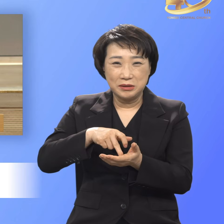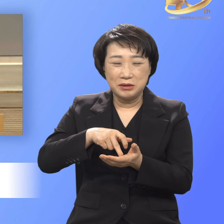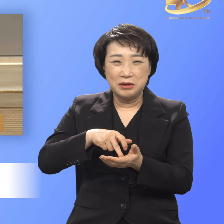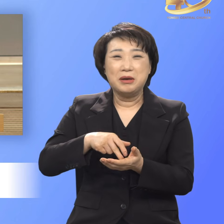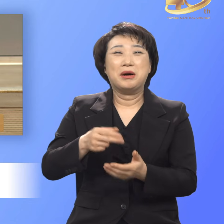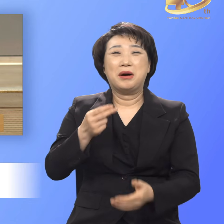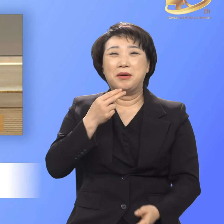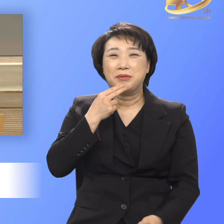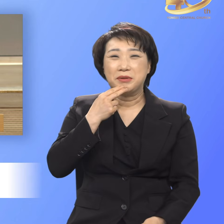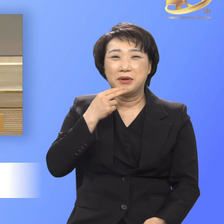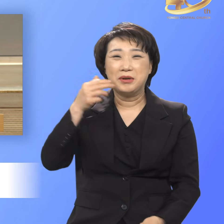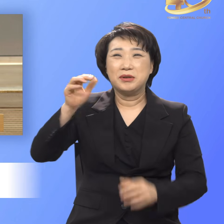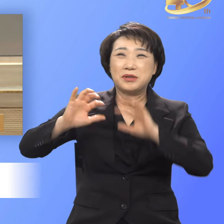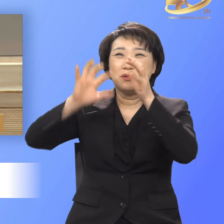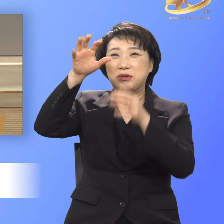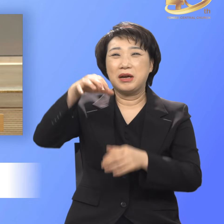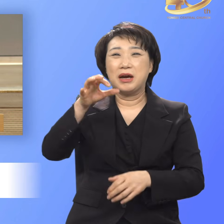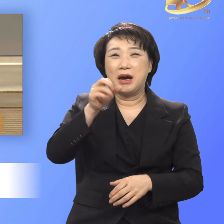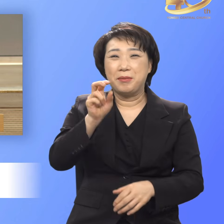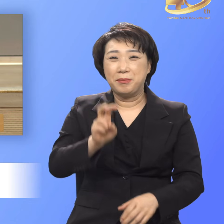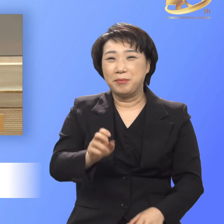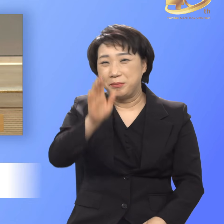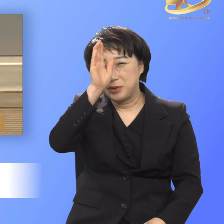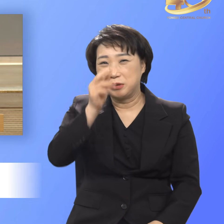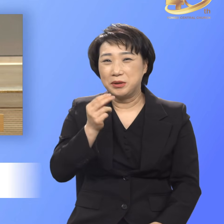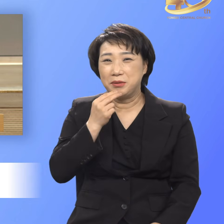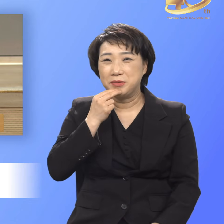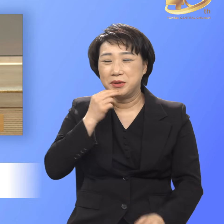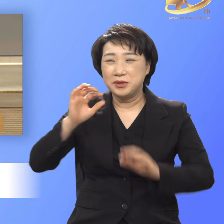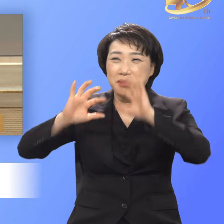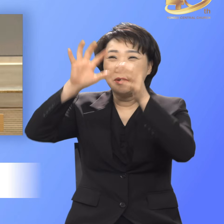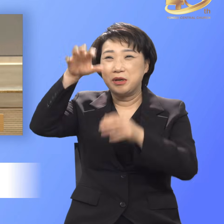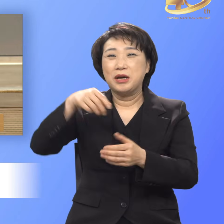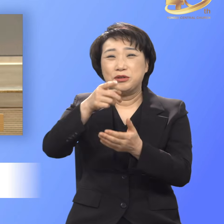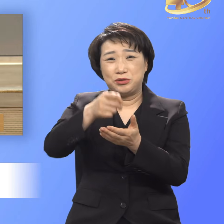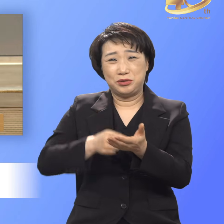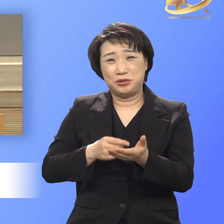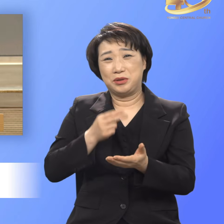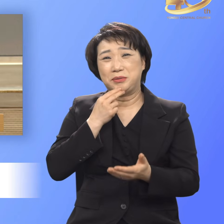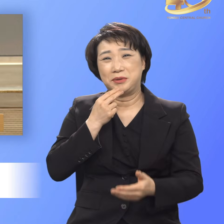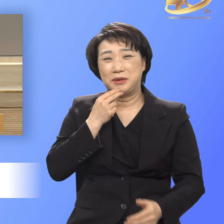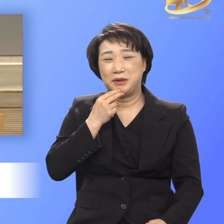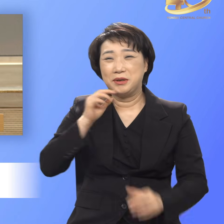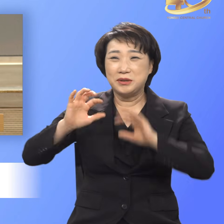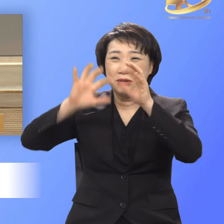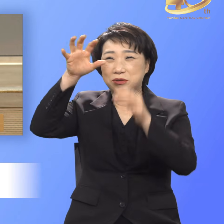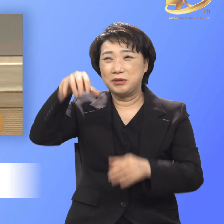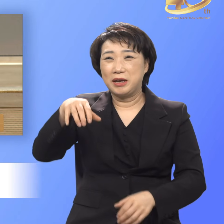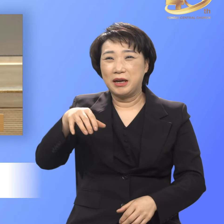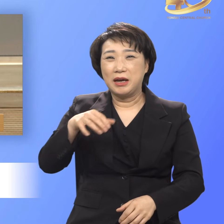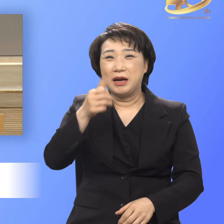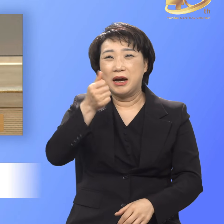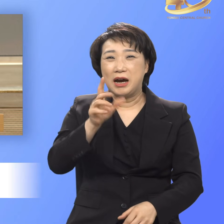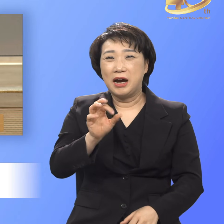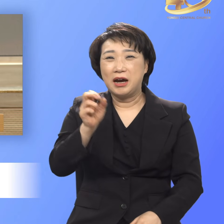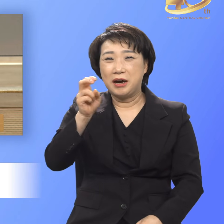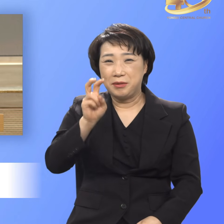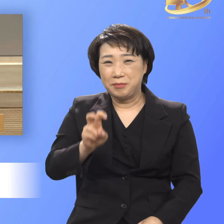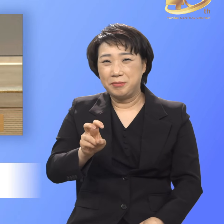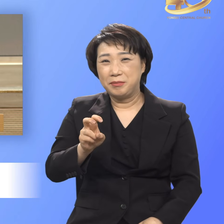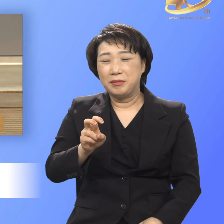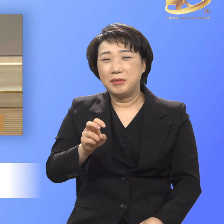천국은 암도 없어. 천국은 수술도 없어. 천국은 하나도 없어.